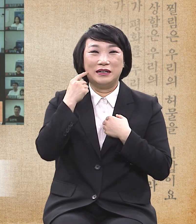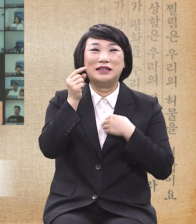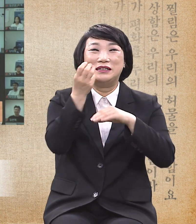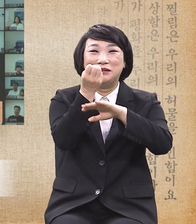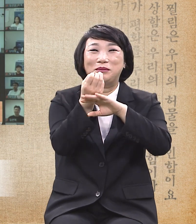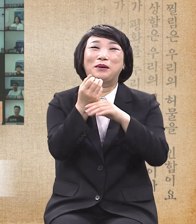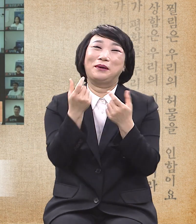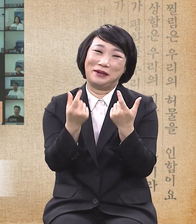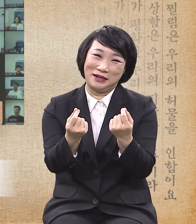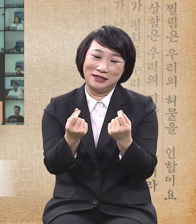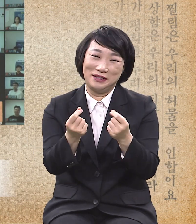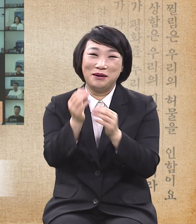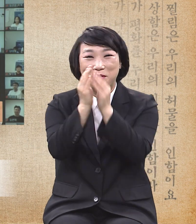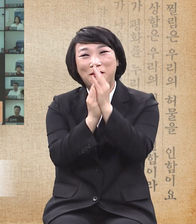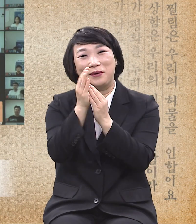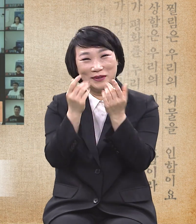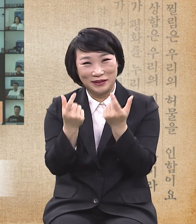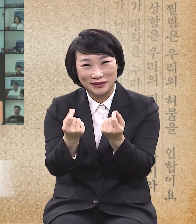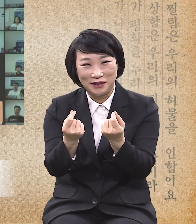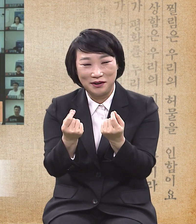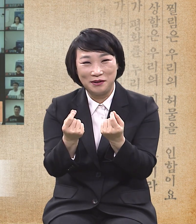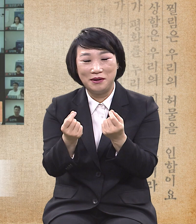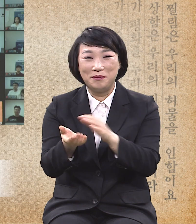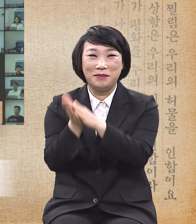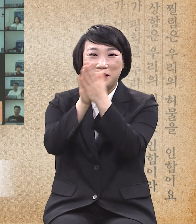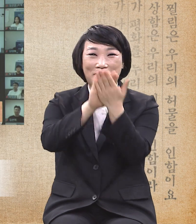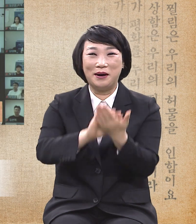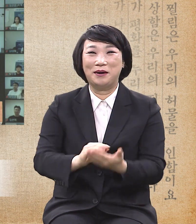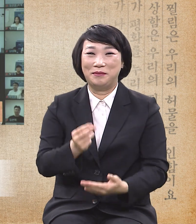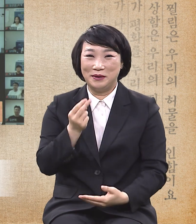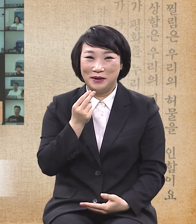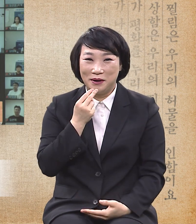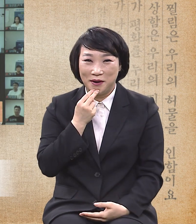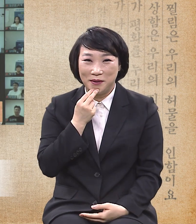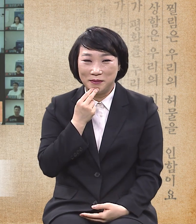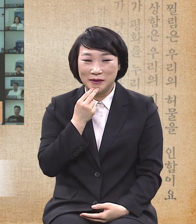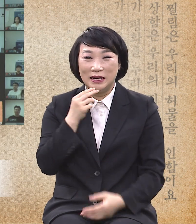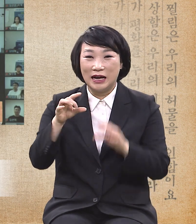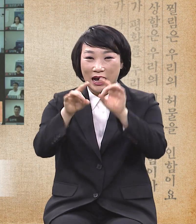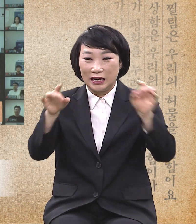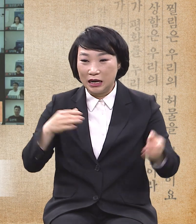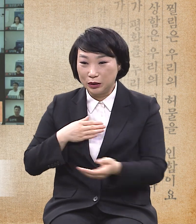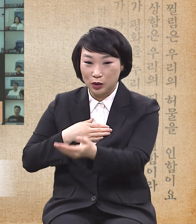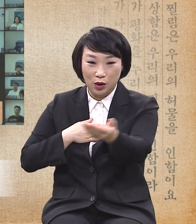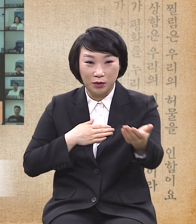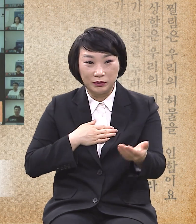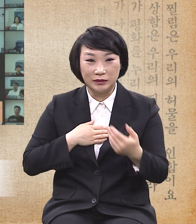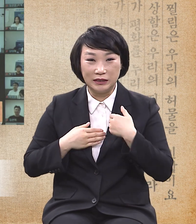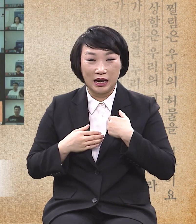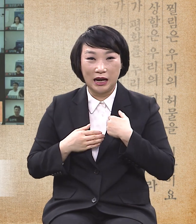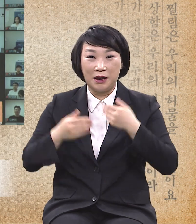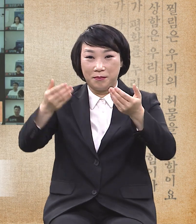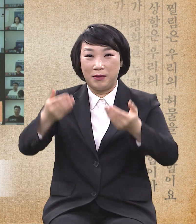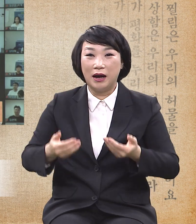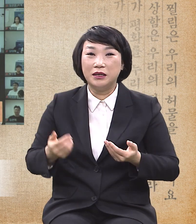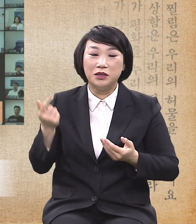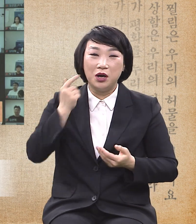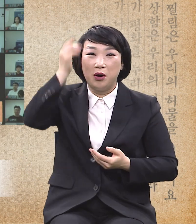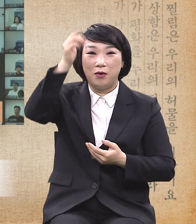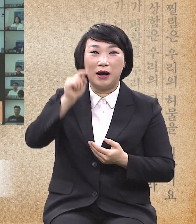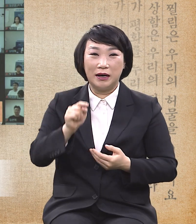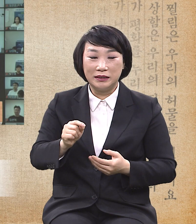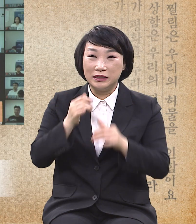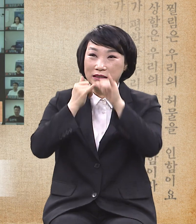금같이 보석같이 변치 아니하는 각자 자기가 받을